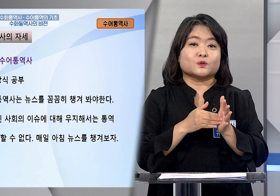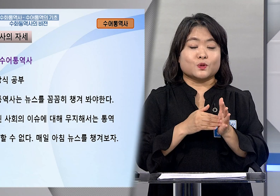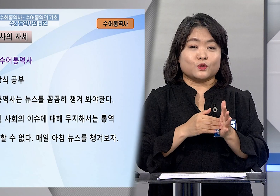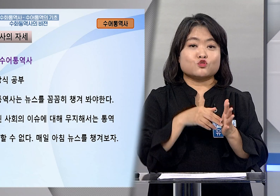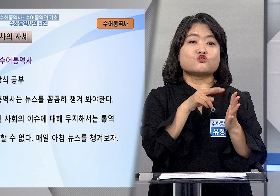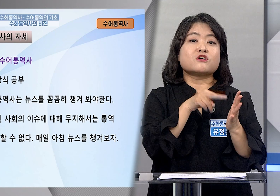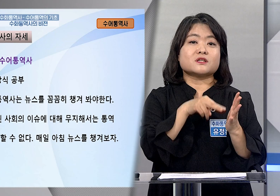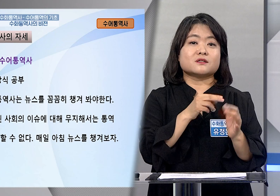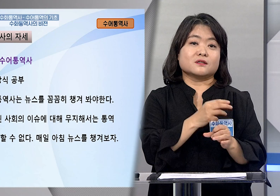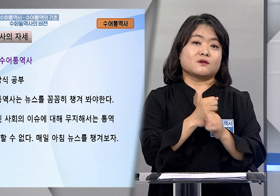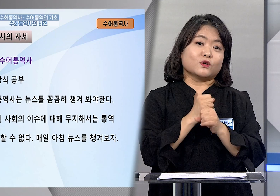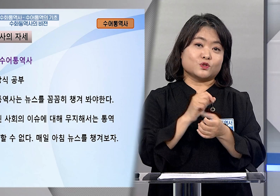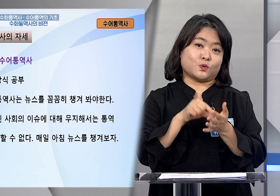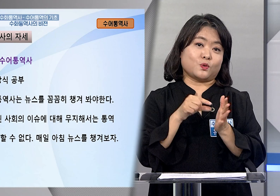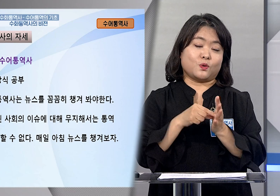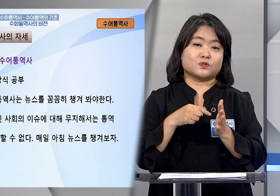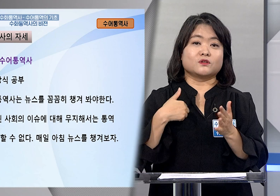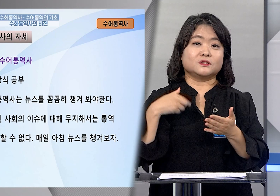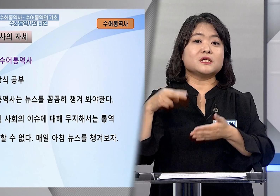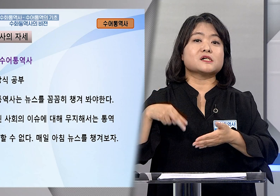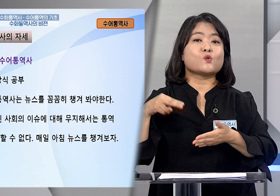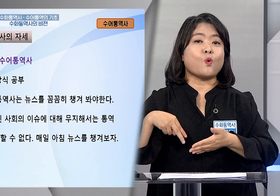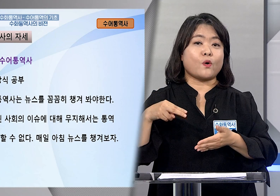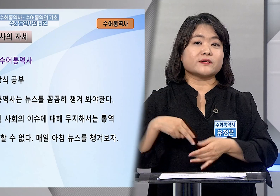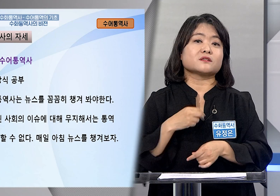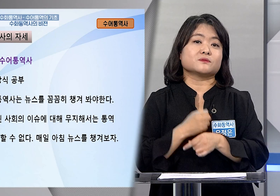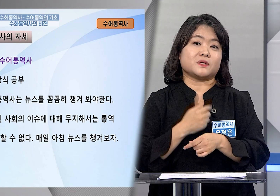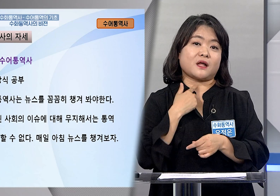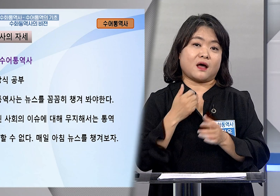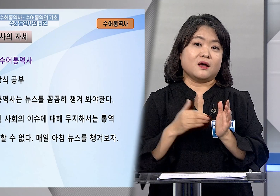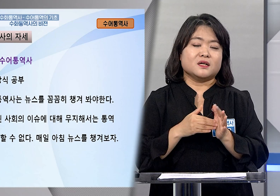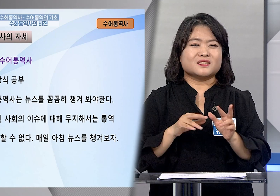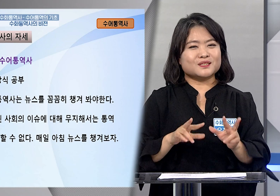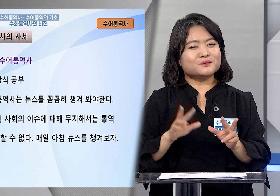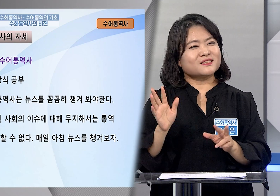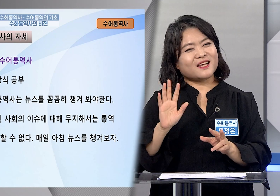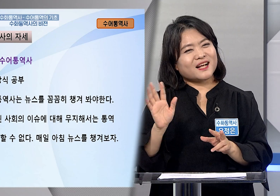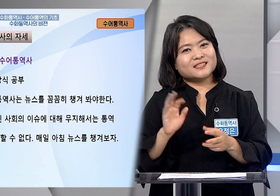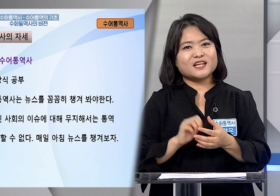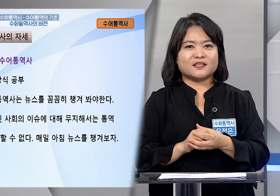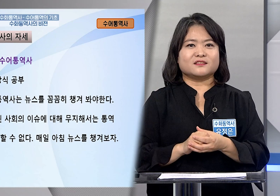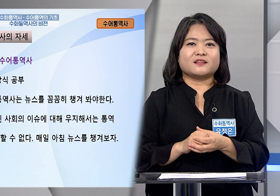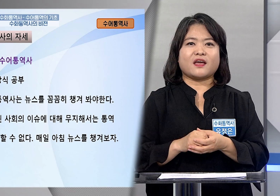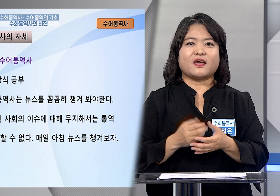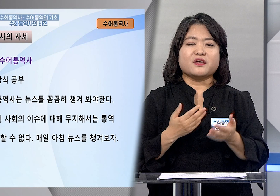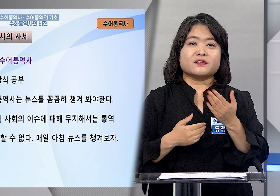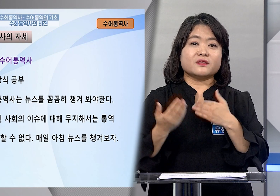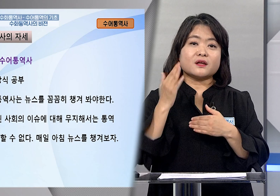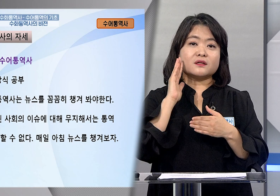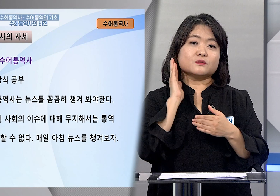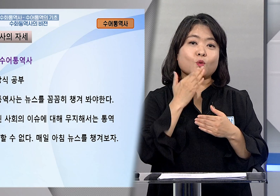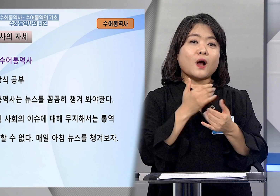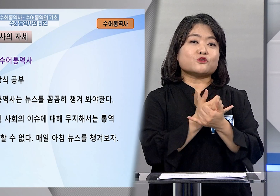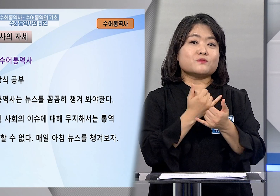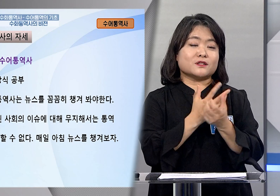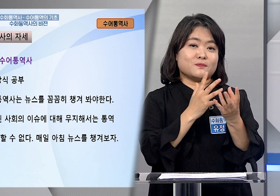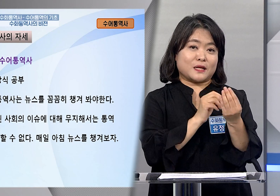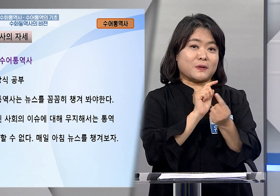드라마까지도 줄거리를 어느 정도 저는 읽고 했었습니다. 지금은 그렇게까지 하지 않는데 옛날에는 농 아줌마들을 많이